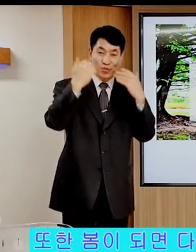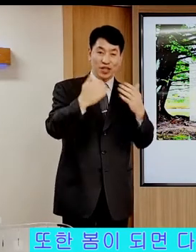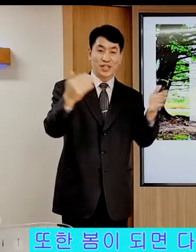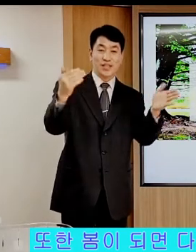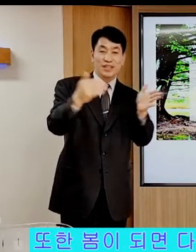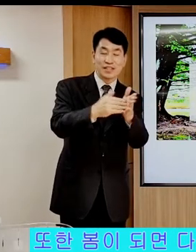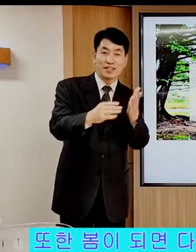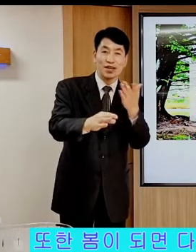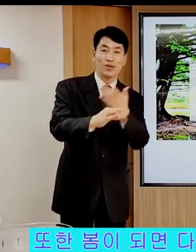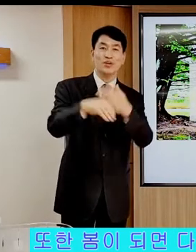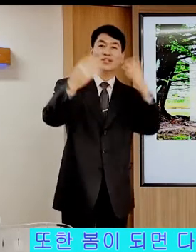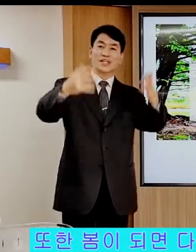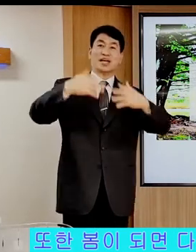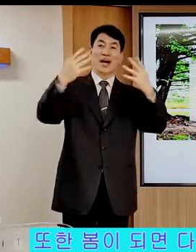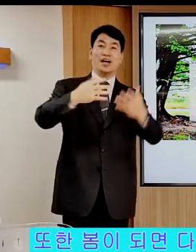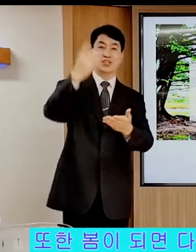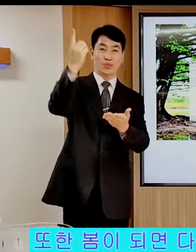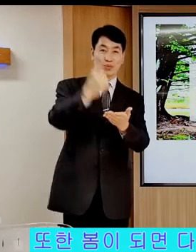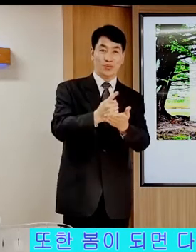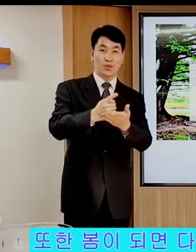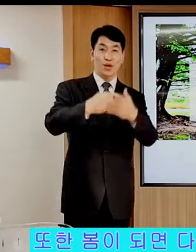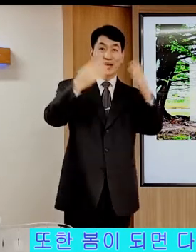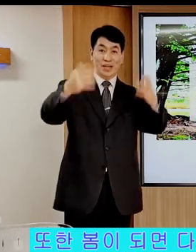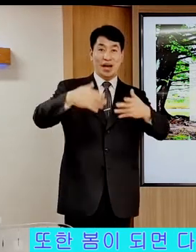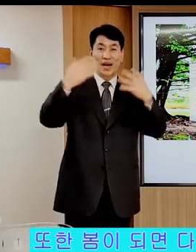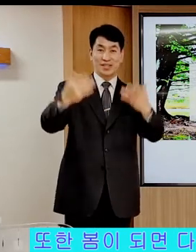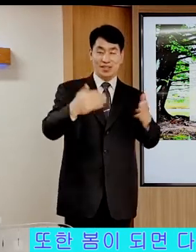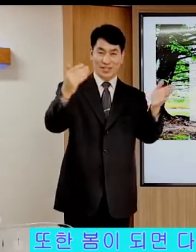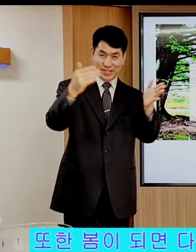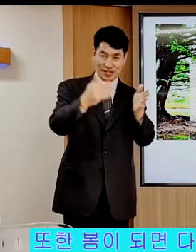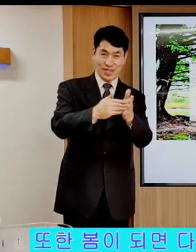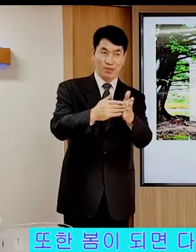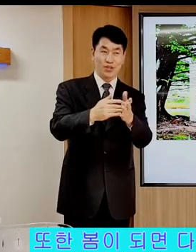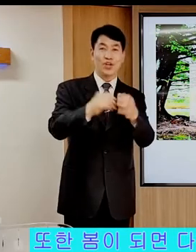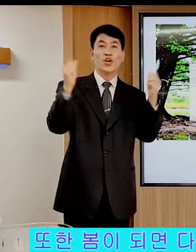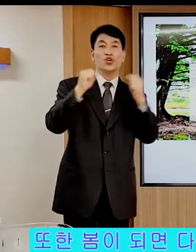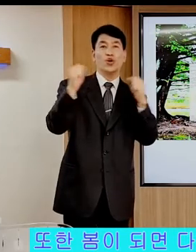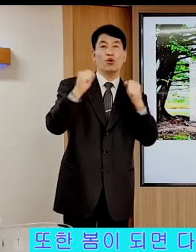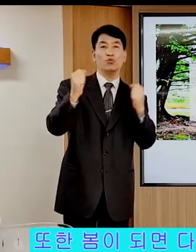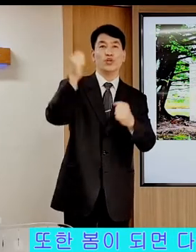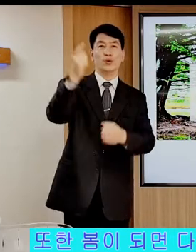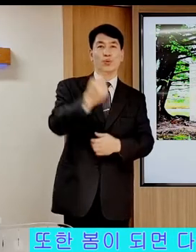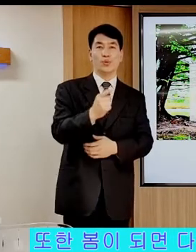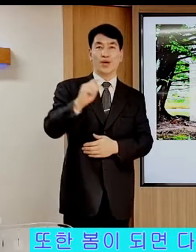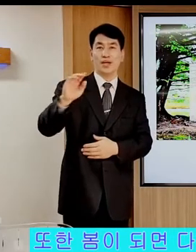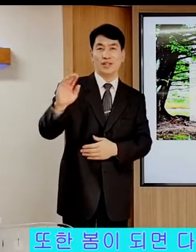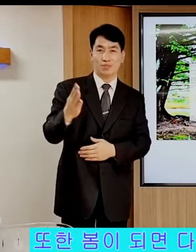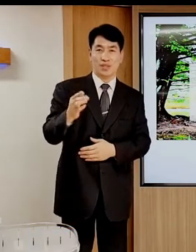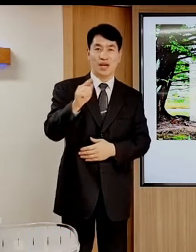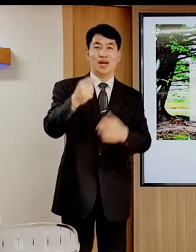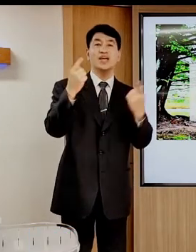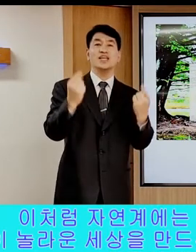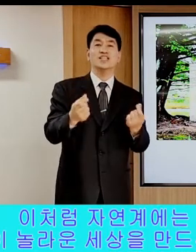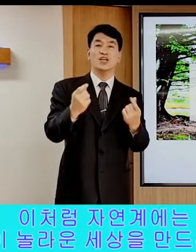여름이 끝나면 가을이 오고 가을이 끝나면 겨울이 오게 됩니다.